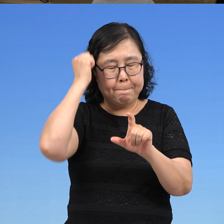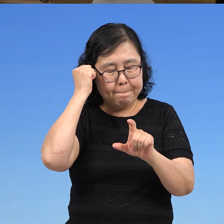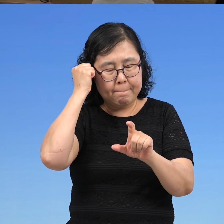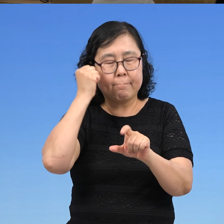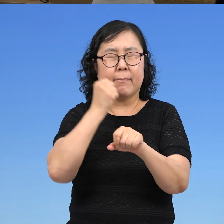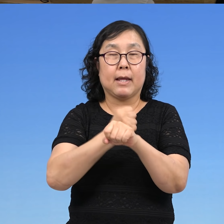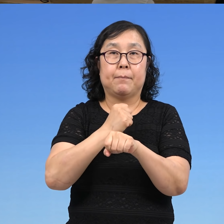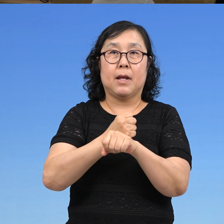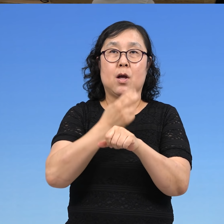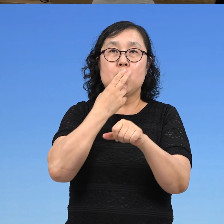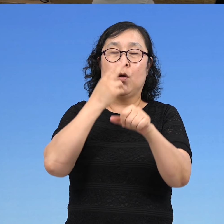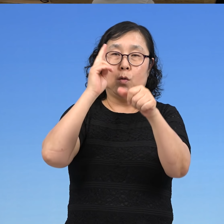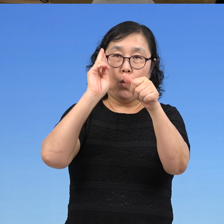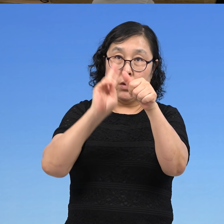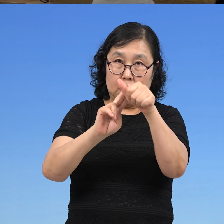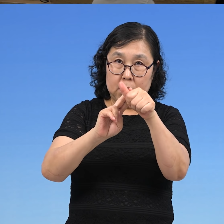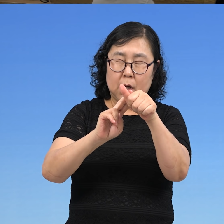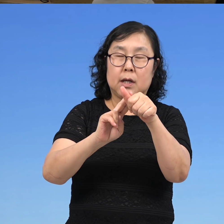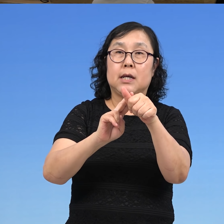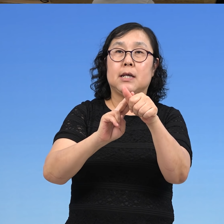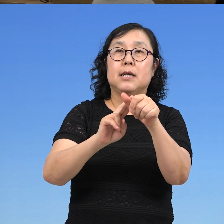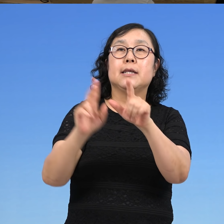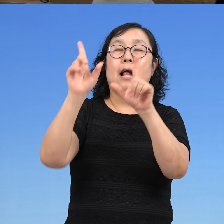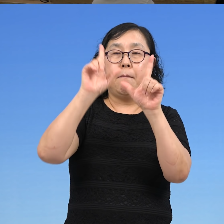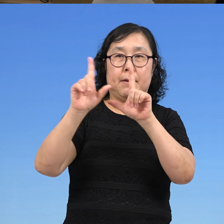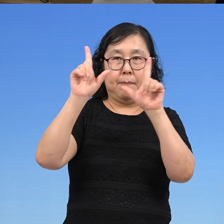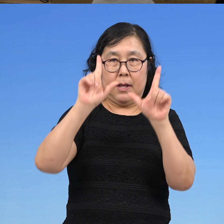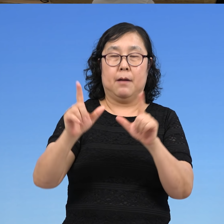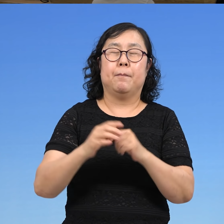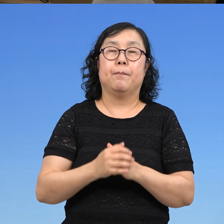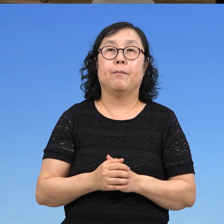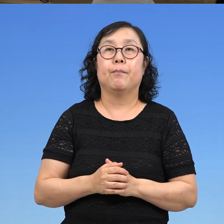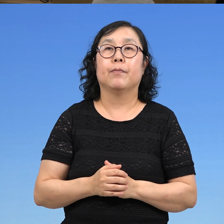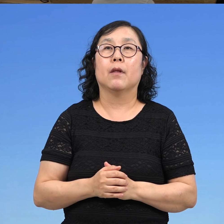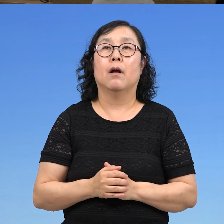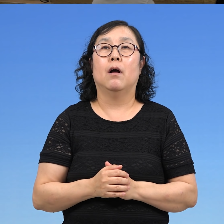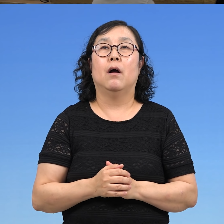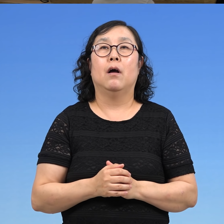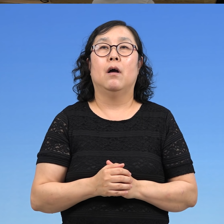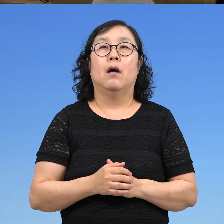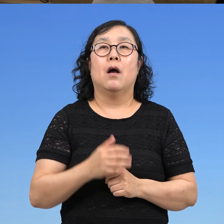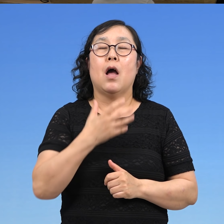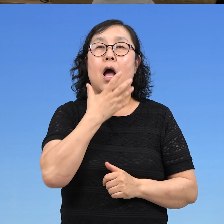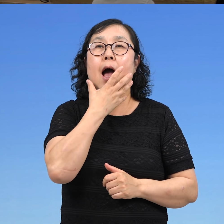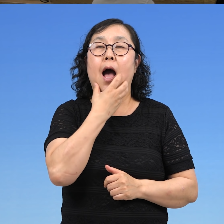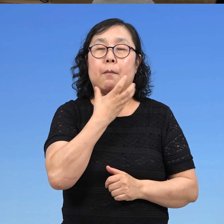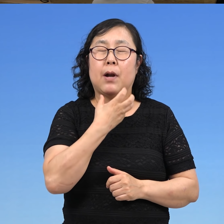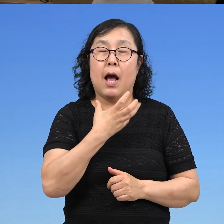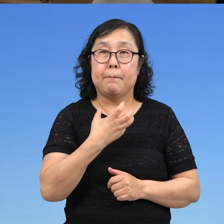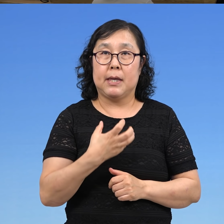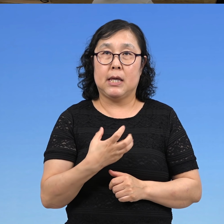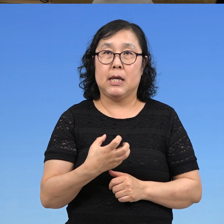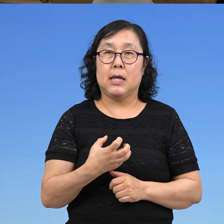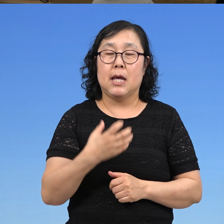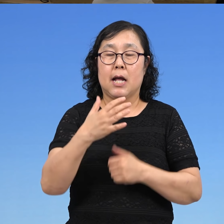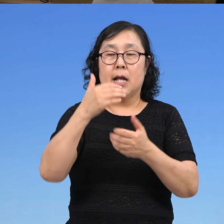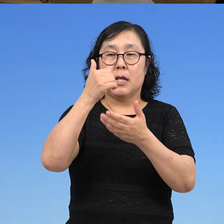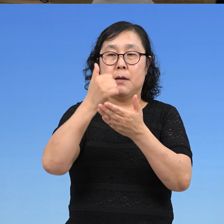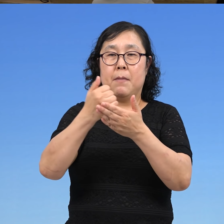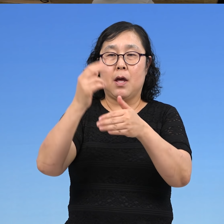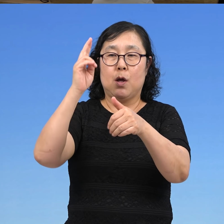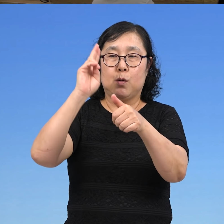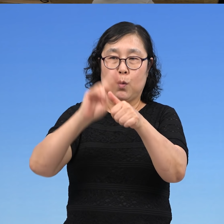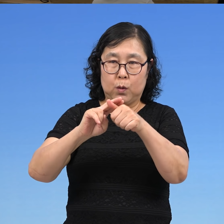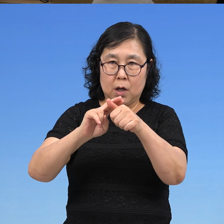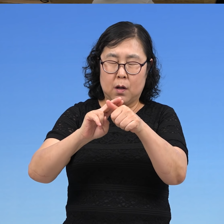삶이라는 거 이 도전적인 삶이라는 거 이걸 기억하셔야 된다는 겁니다 아브라함이 요 그 하나님의 그